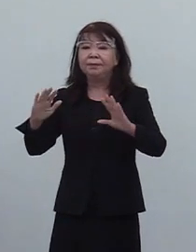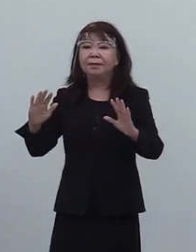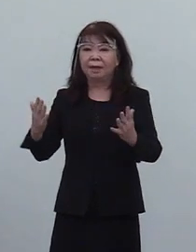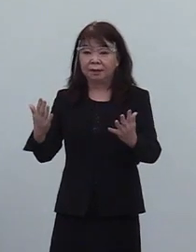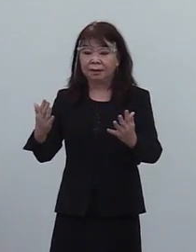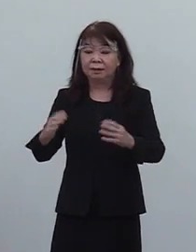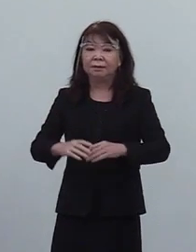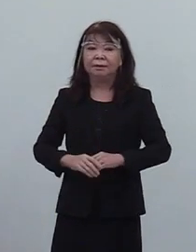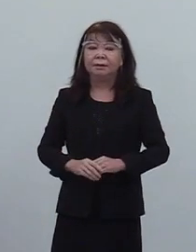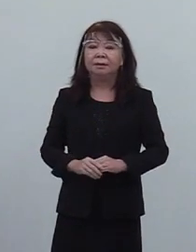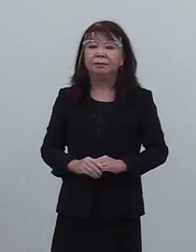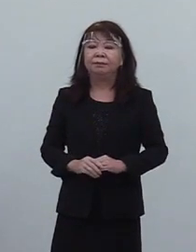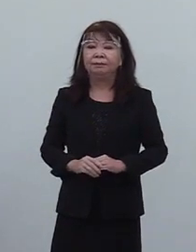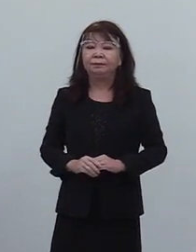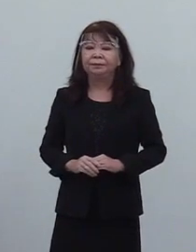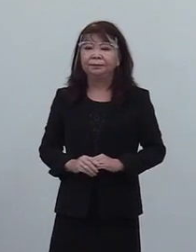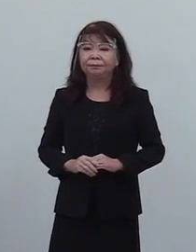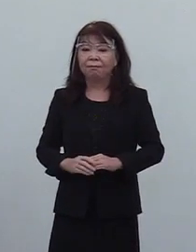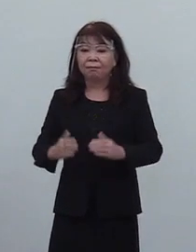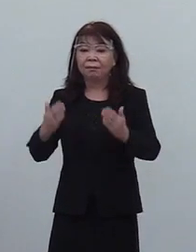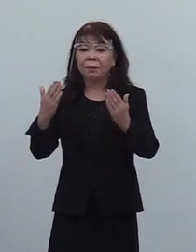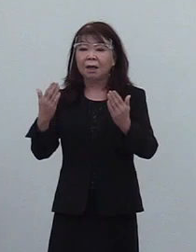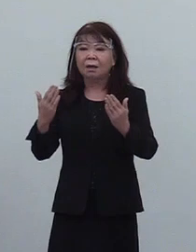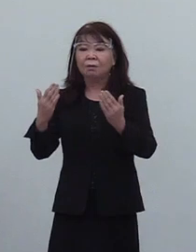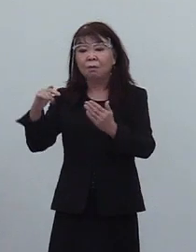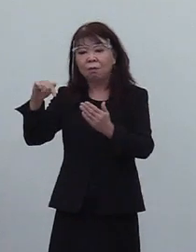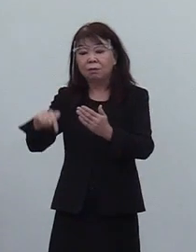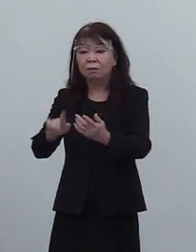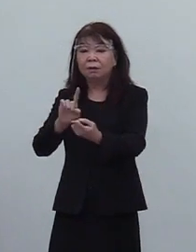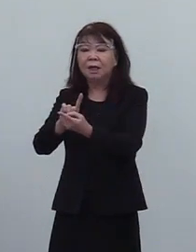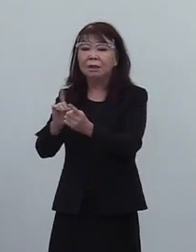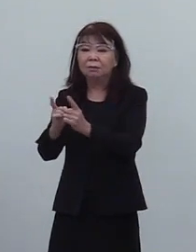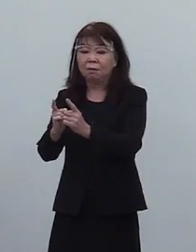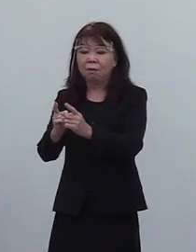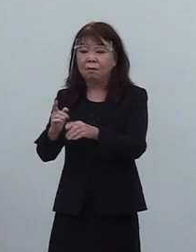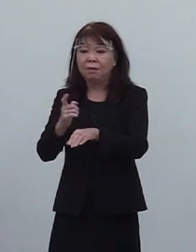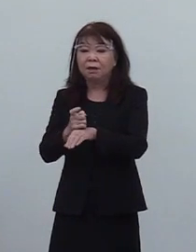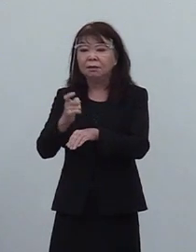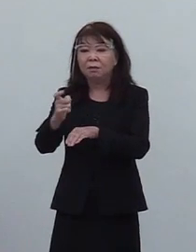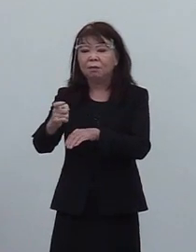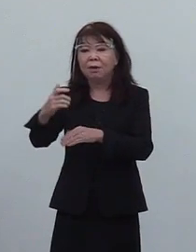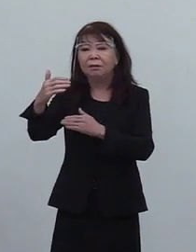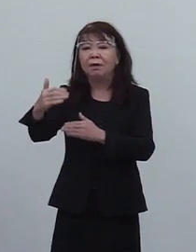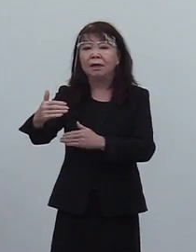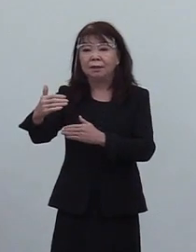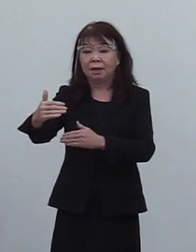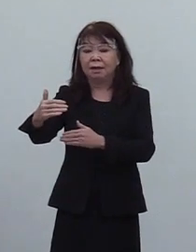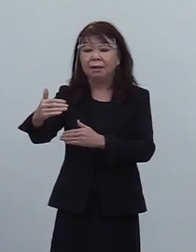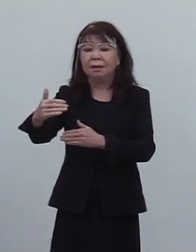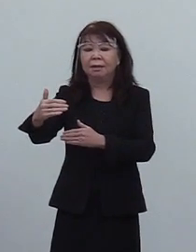。学校の対応でございますが、当面の間、